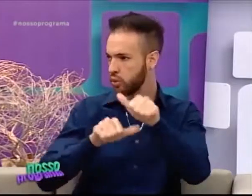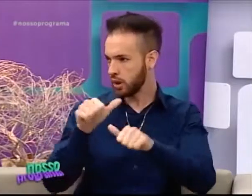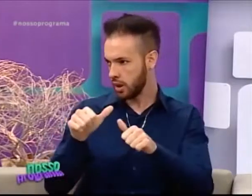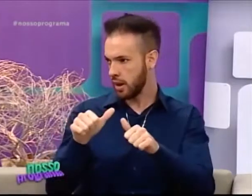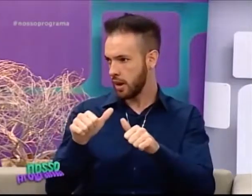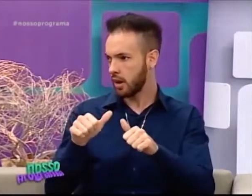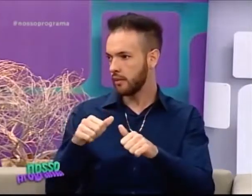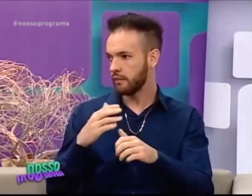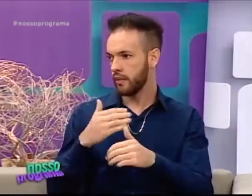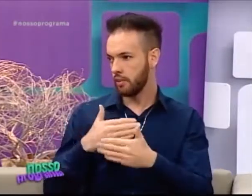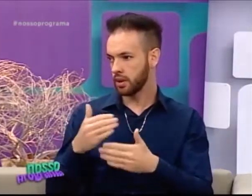Mudou.